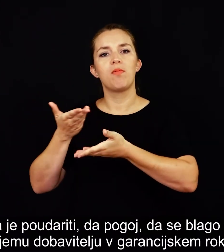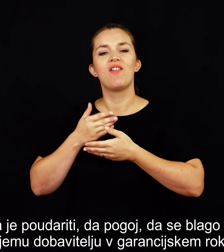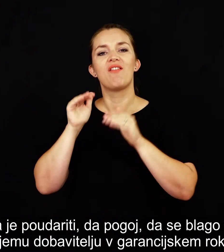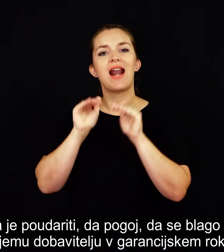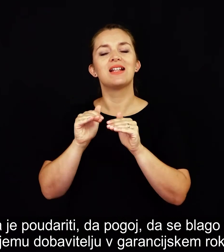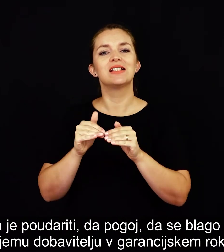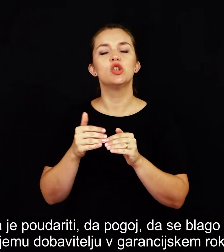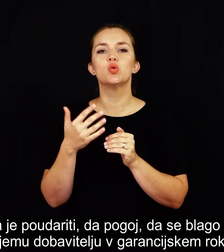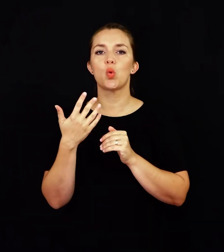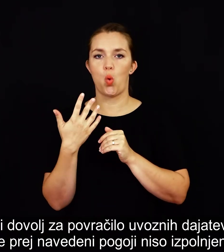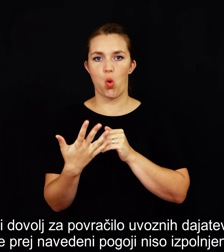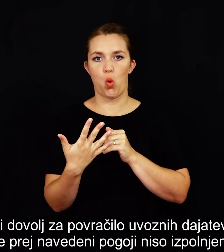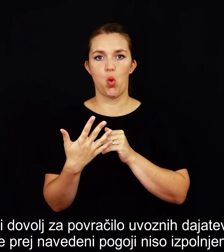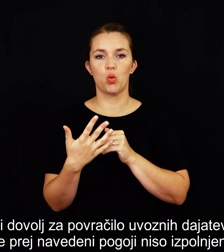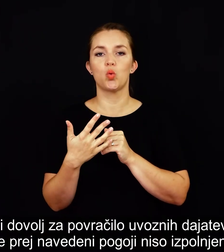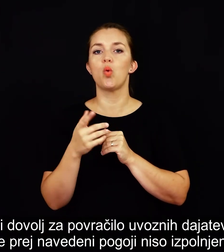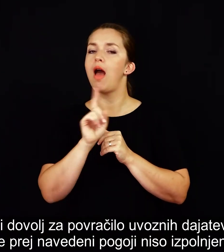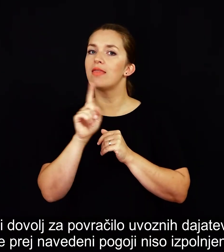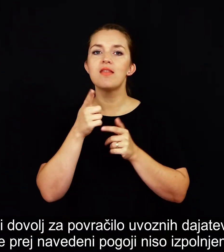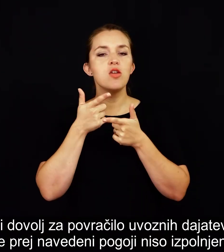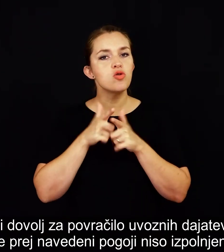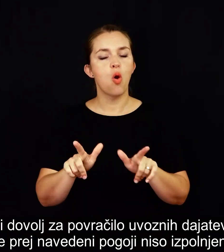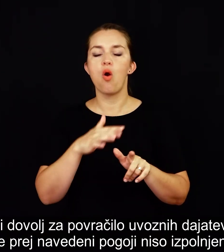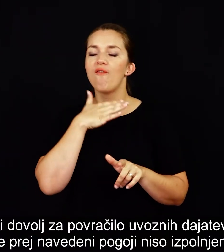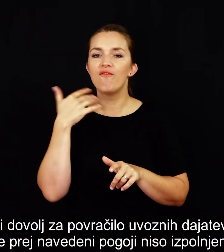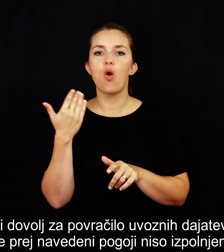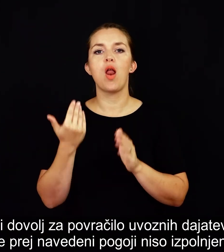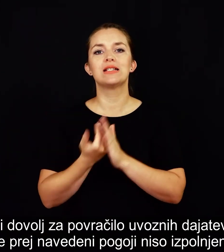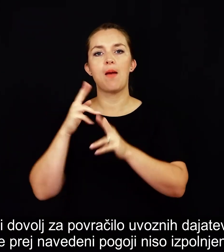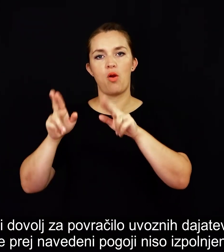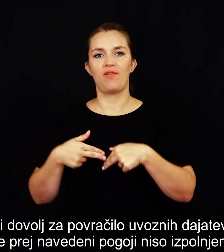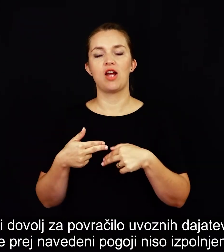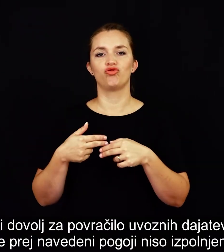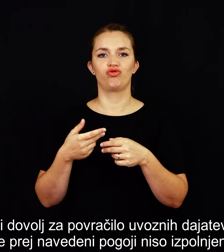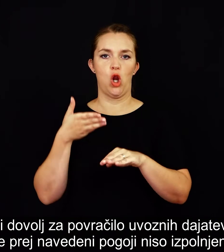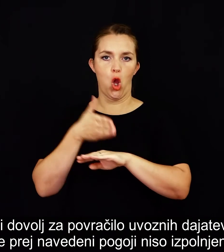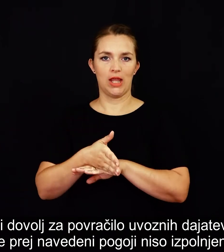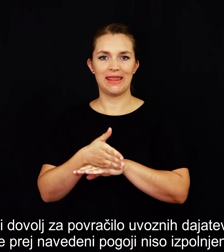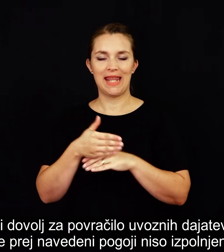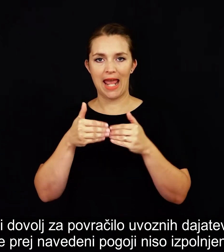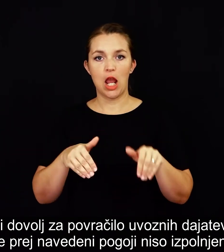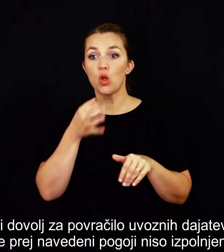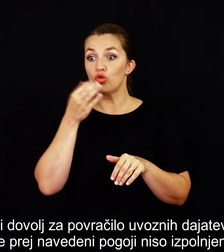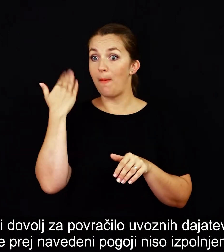garancijskem roku, ni dovolj za povračilo uvoznih dajatev, če prej navedeni pogoji niso